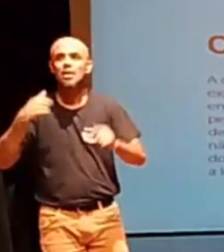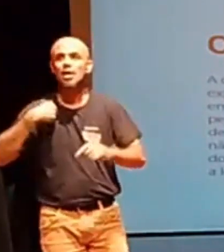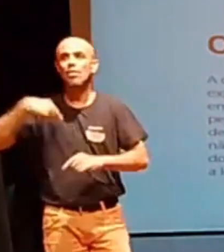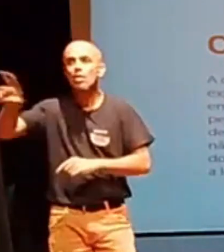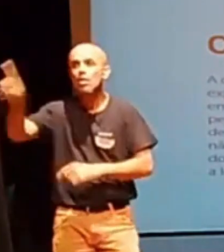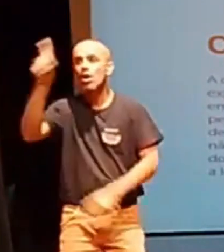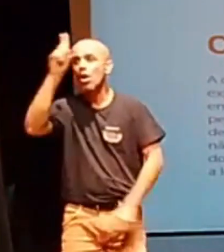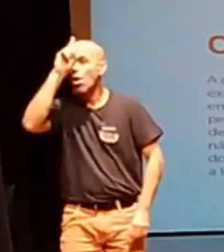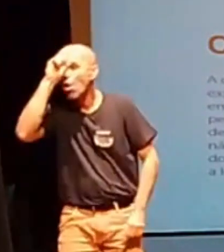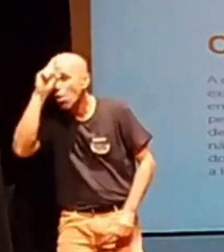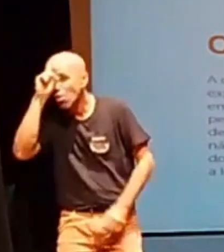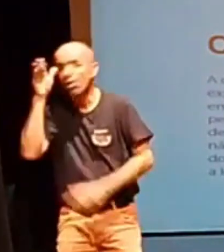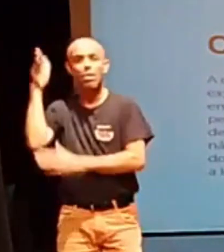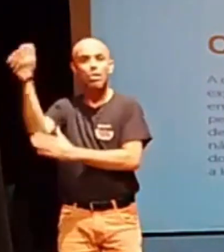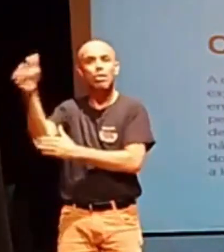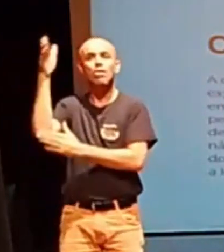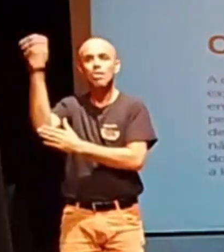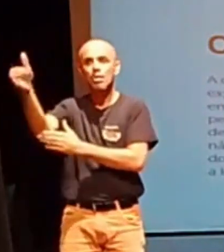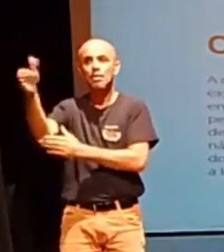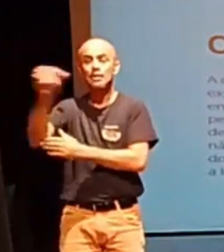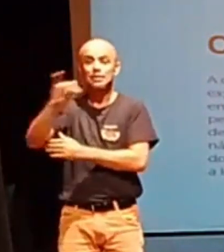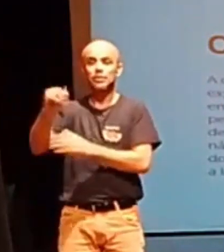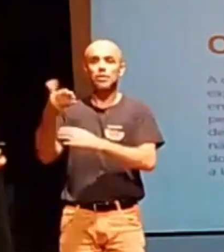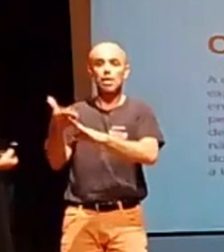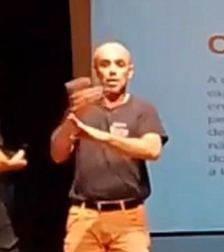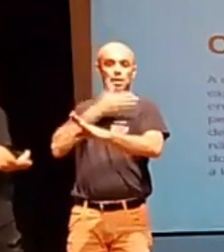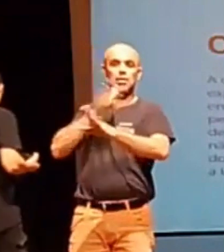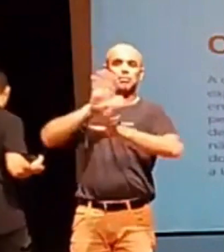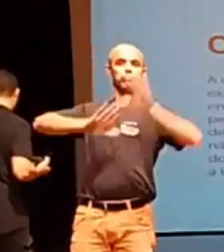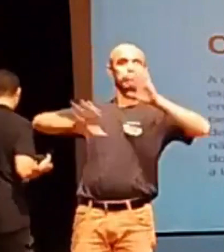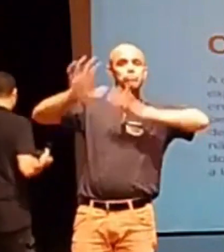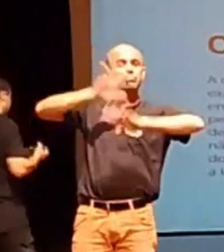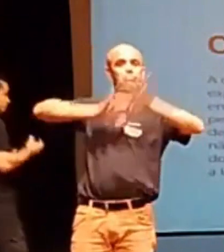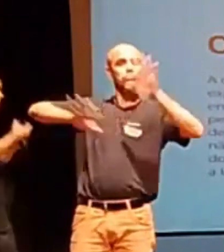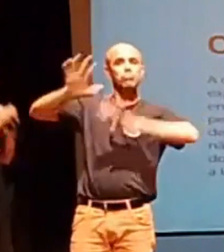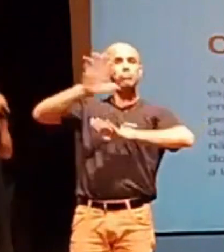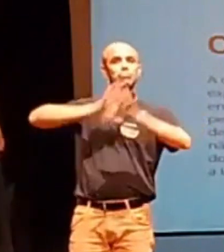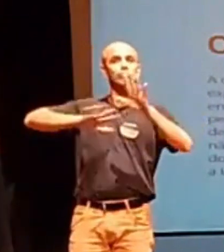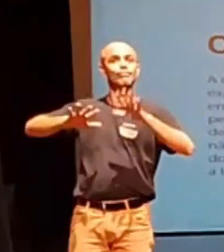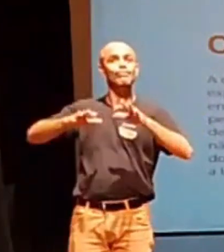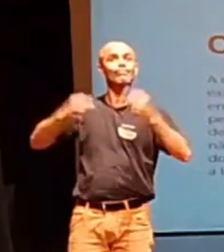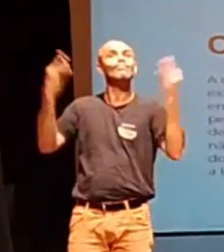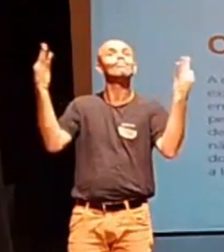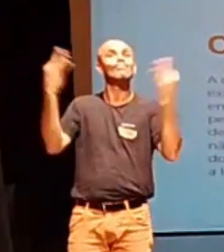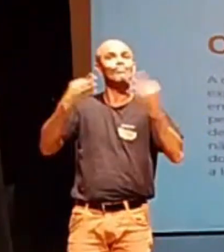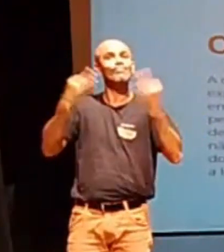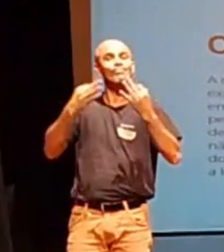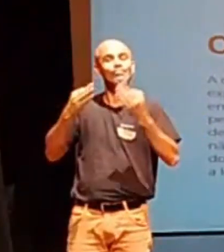ao pronto-socorro? Se a prevenção fosse algo a ser